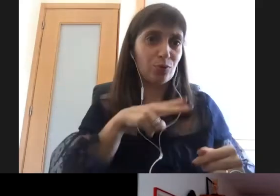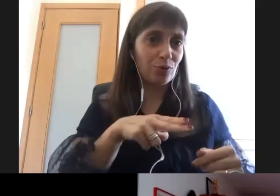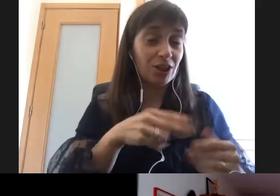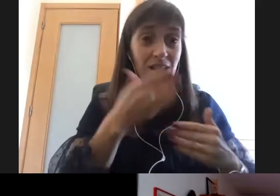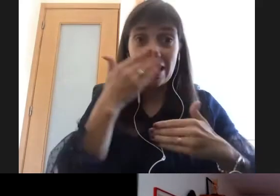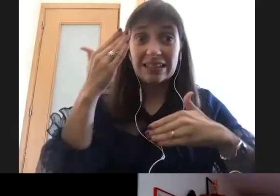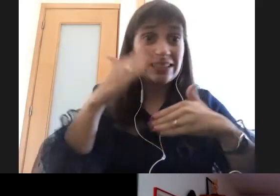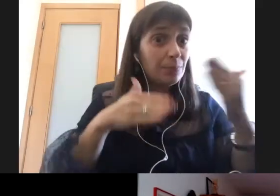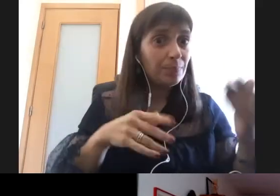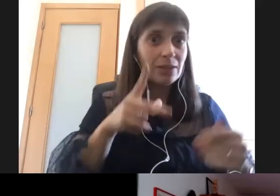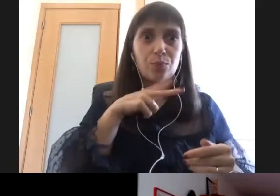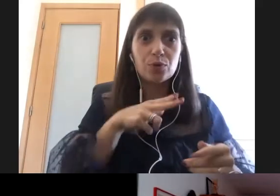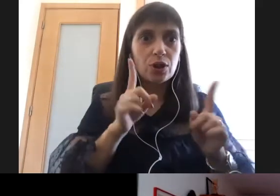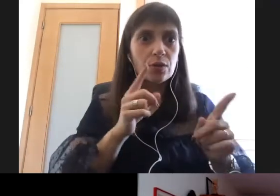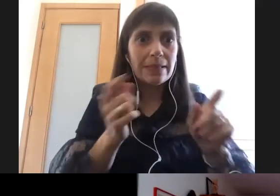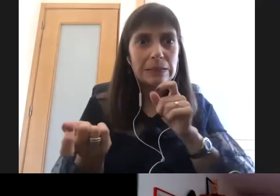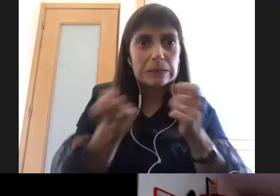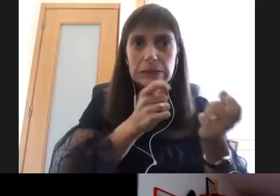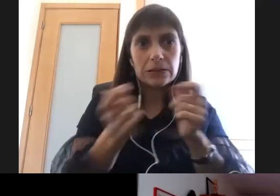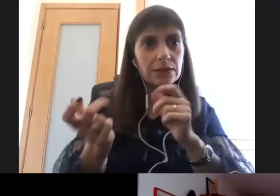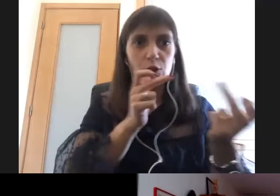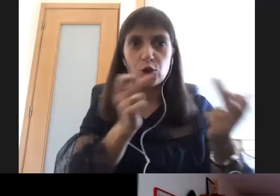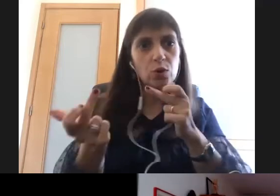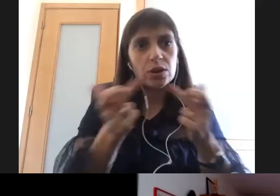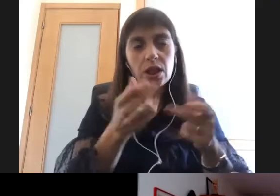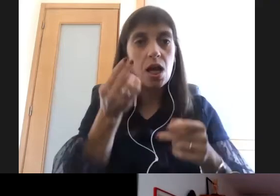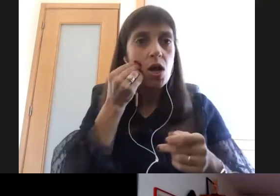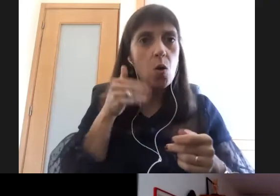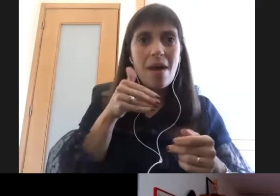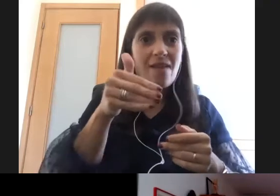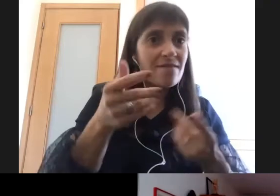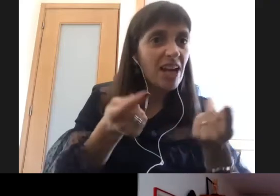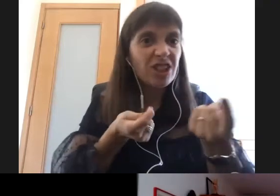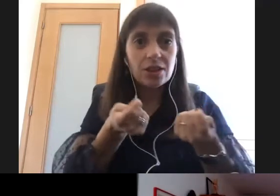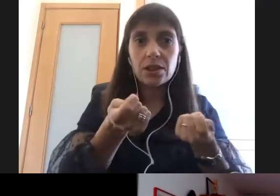começam a discutir internamente como é que eles vão gerir